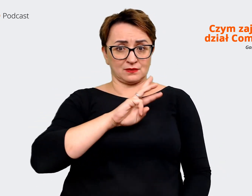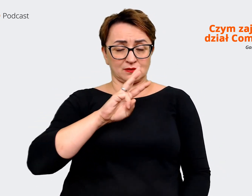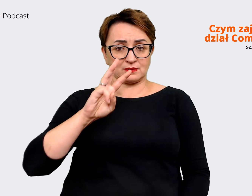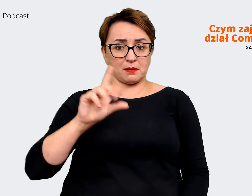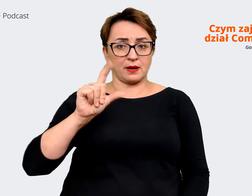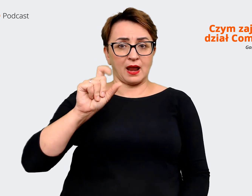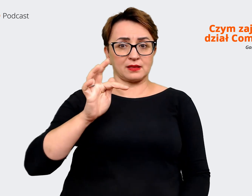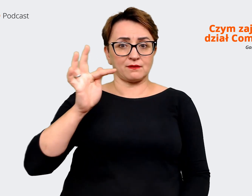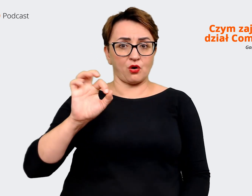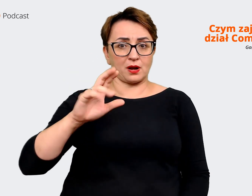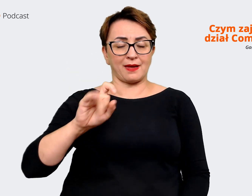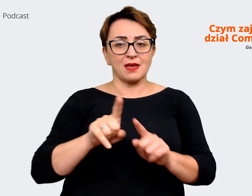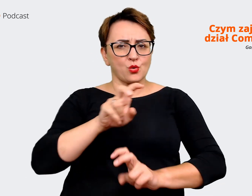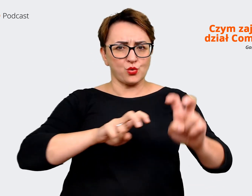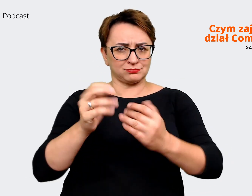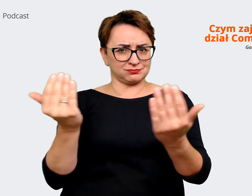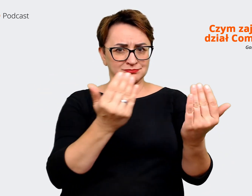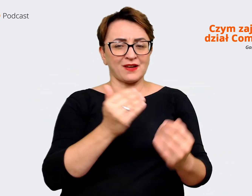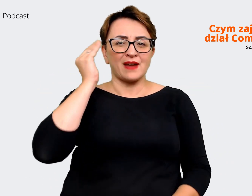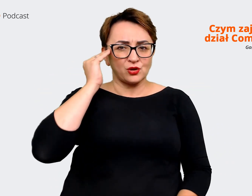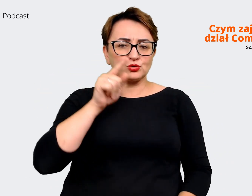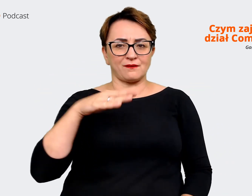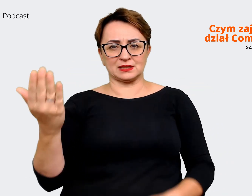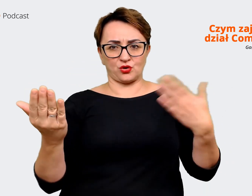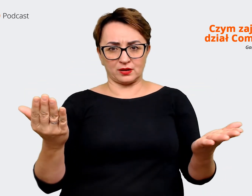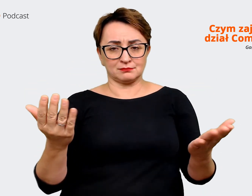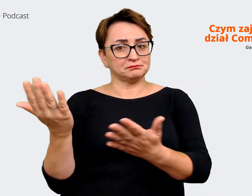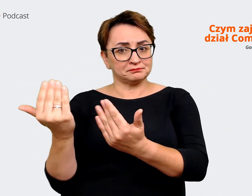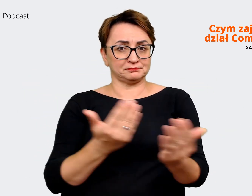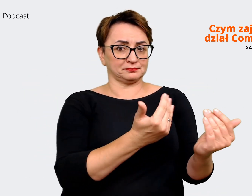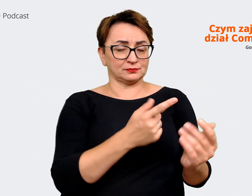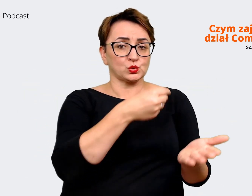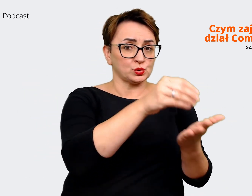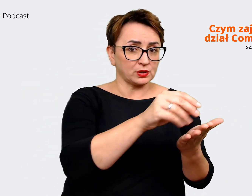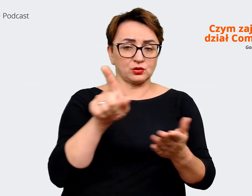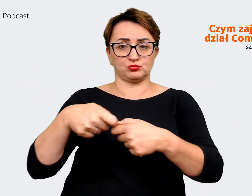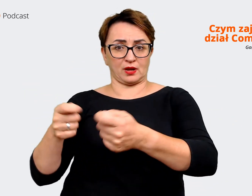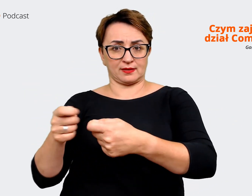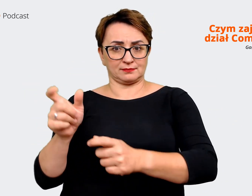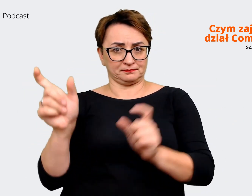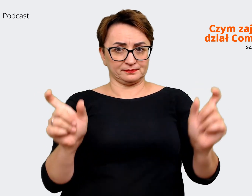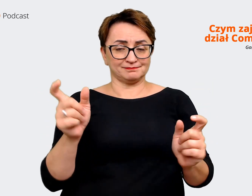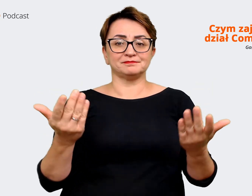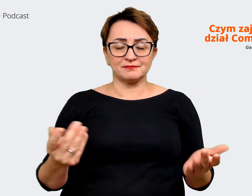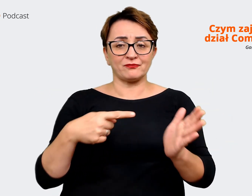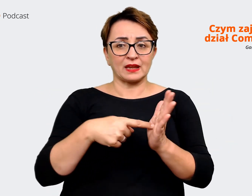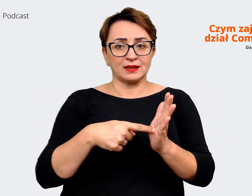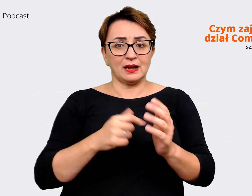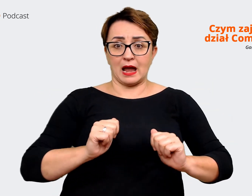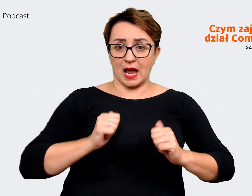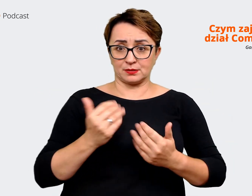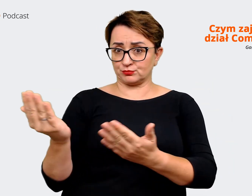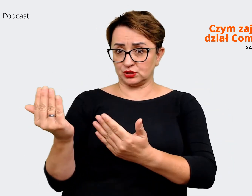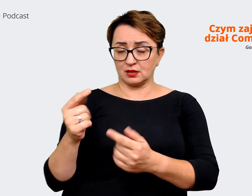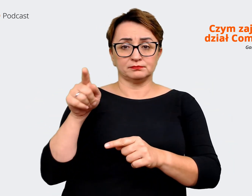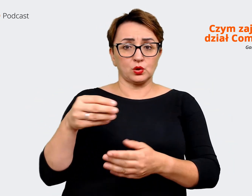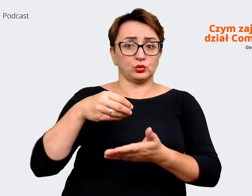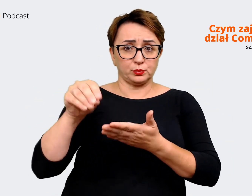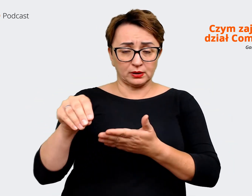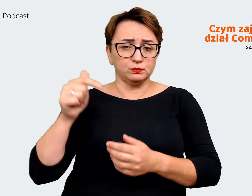a 15 zaczęło to się w jakiś sposób formułować. Celem tego naszego własnego sklepu od początku było to, żeby uzupełniać